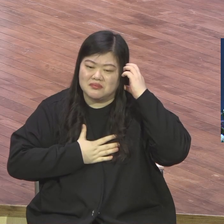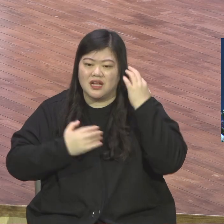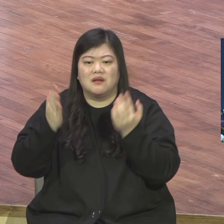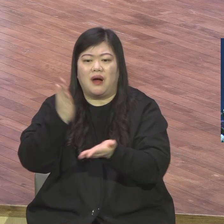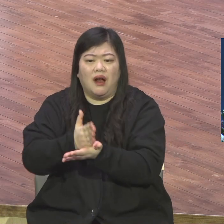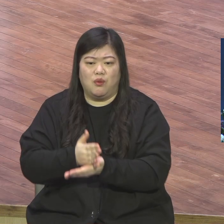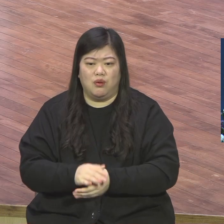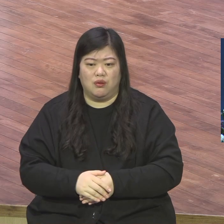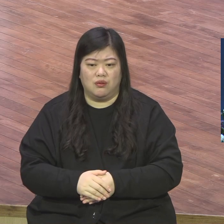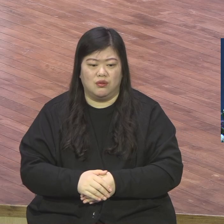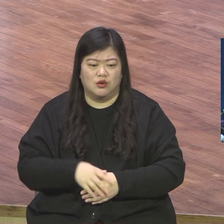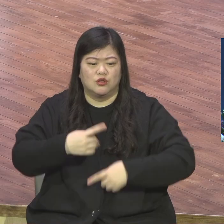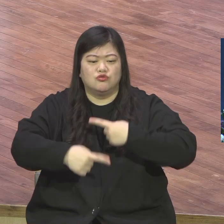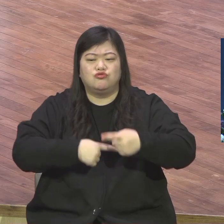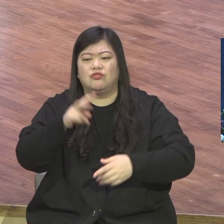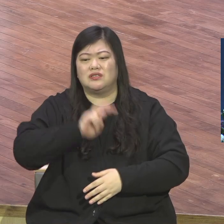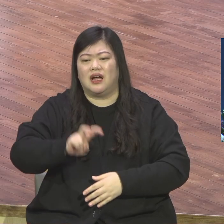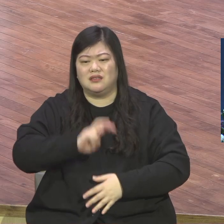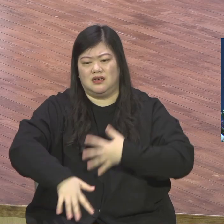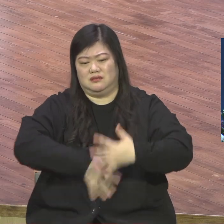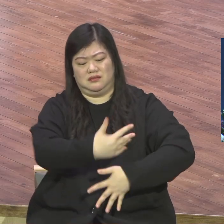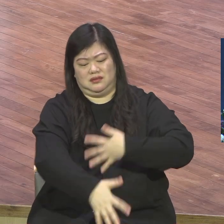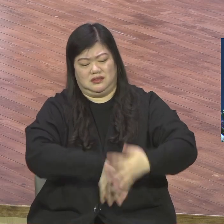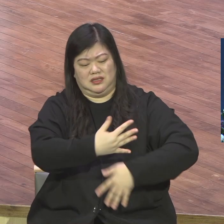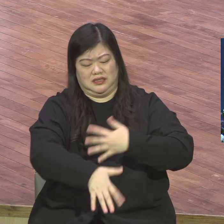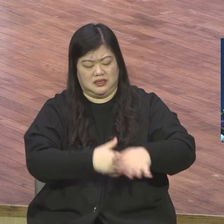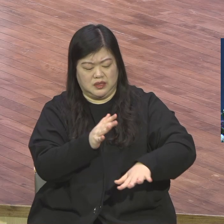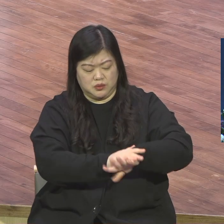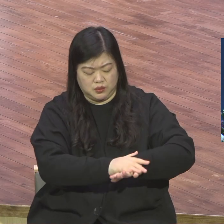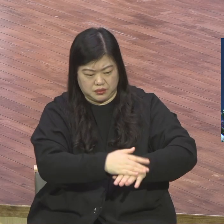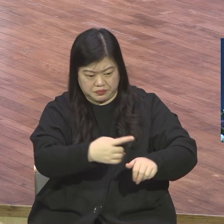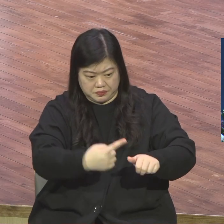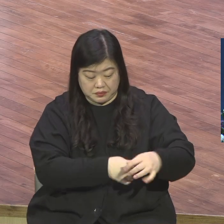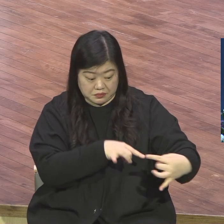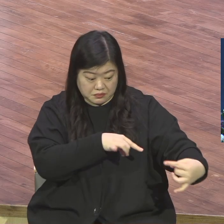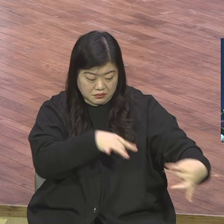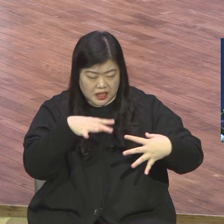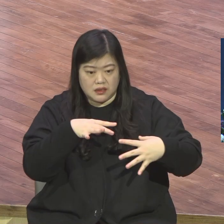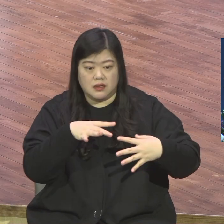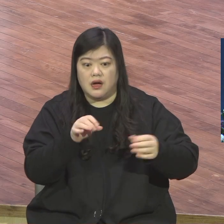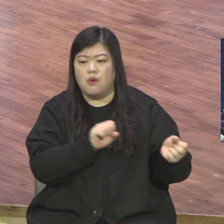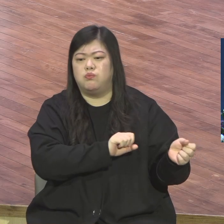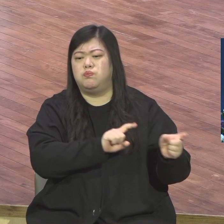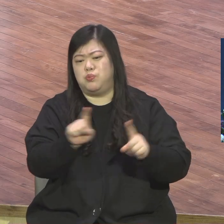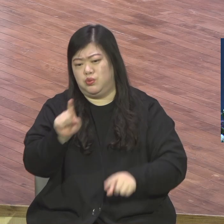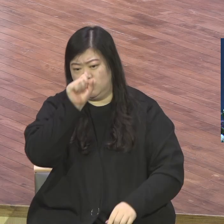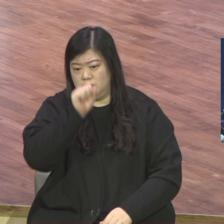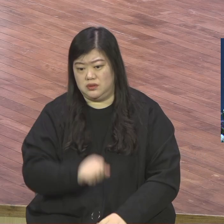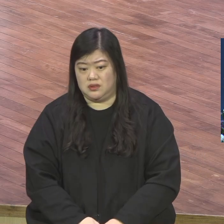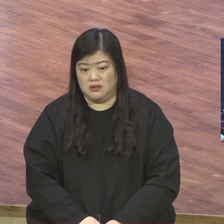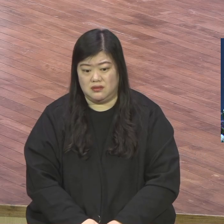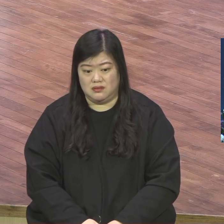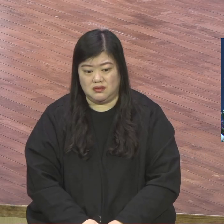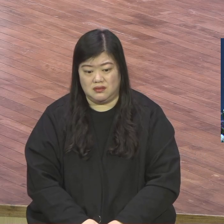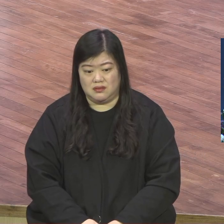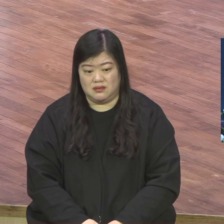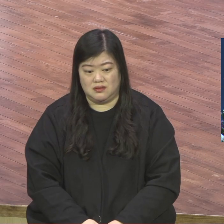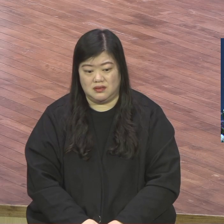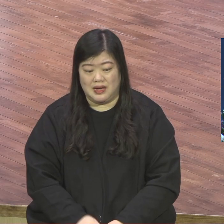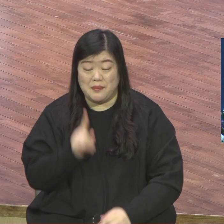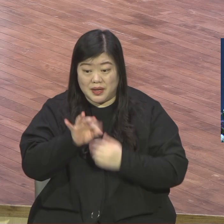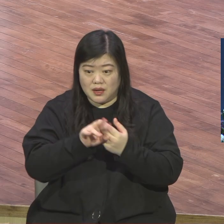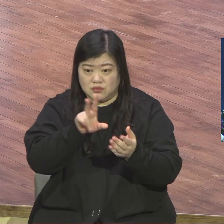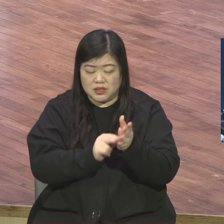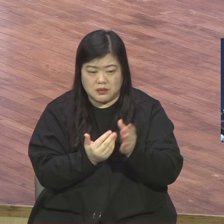살아나고 이 찬양 듣는 사람도 살아나고 아멘. 살리는 이 모든 속에 있는 저주가 다 물러가는 게